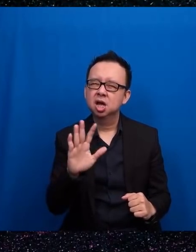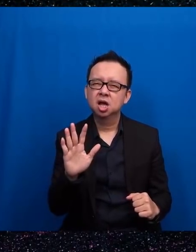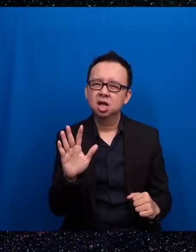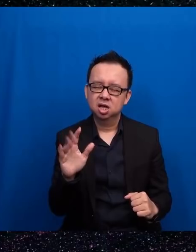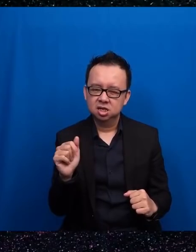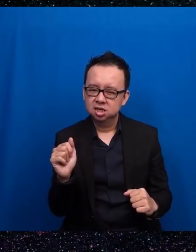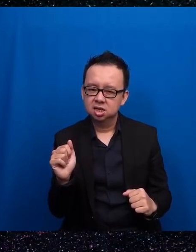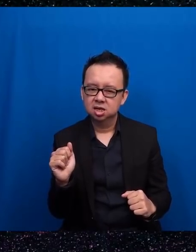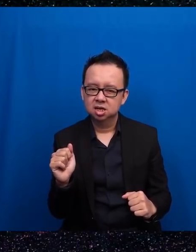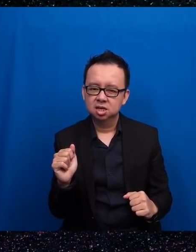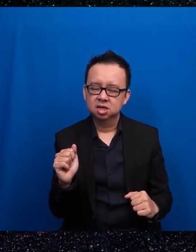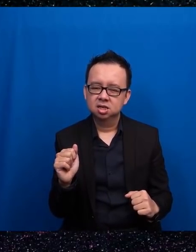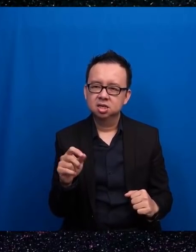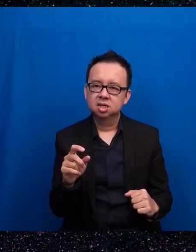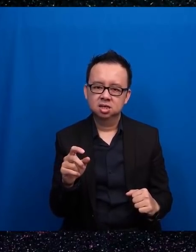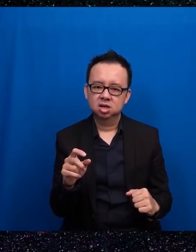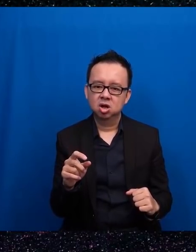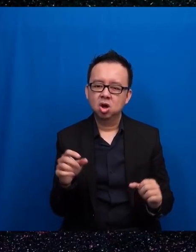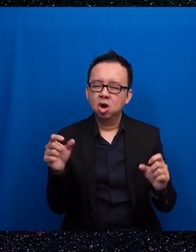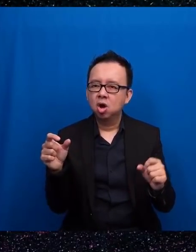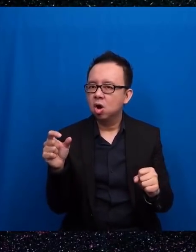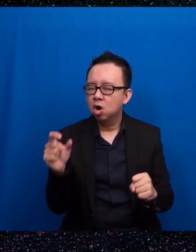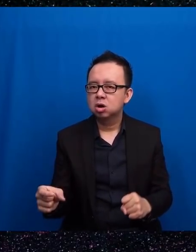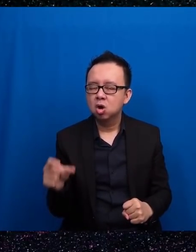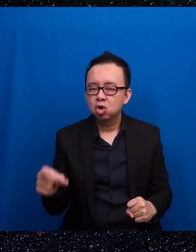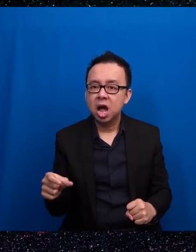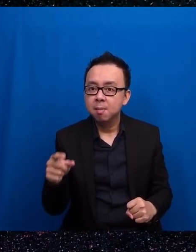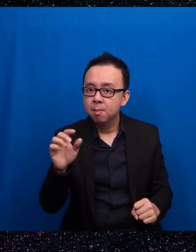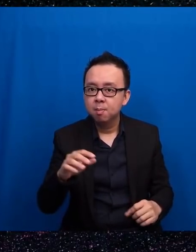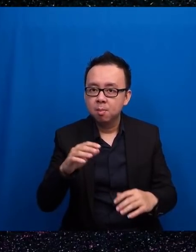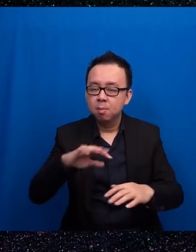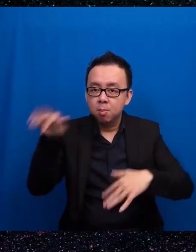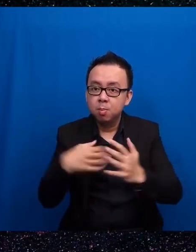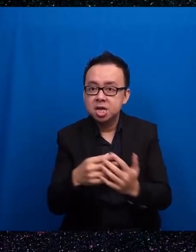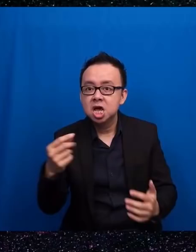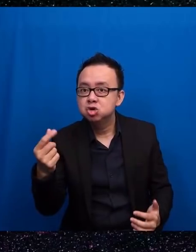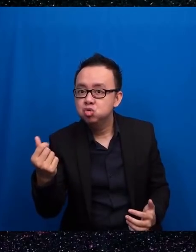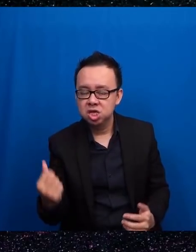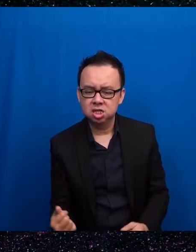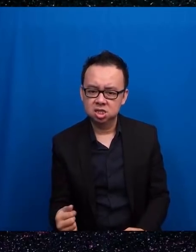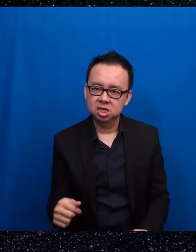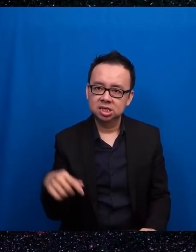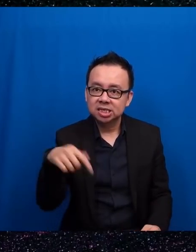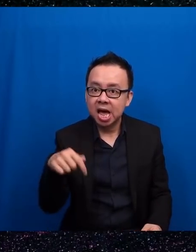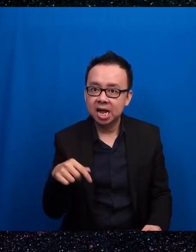Jadi akhirnya tidak bisa dihindari, orang-orang yang kaya di masa seperti ini,